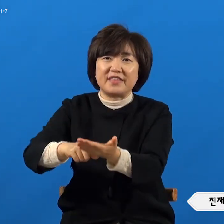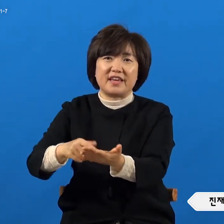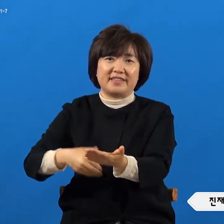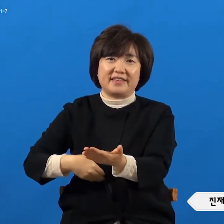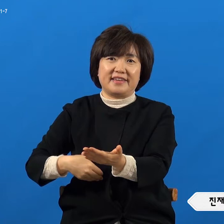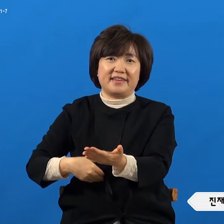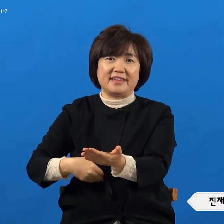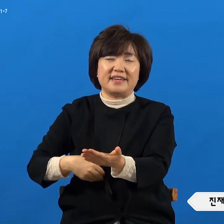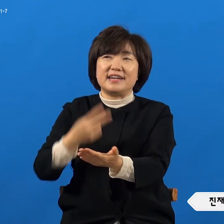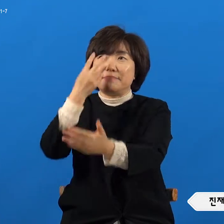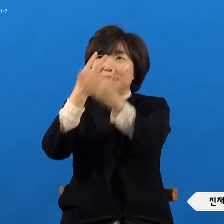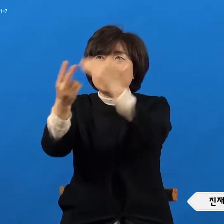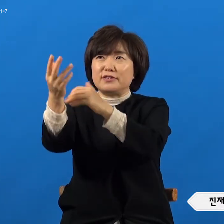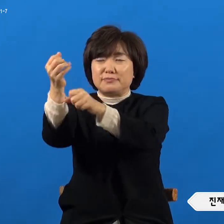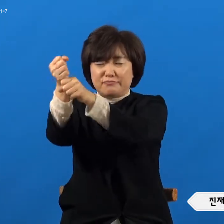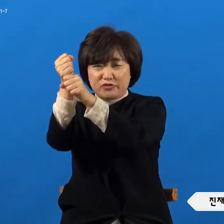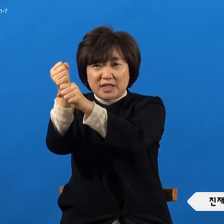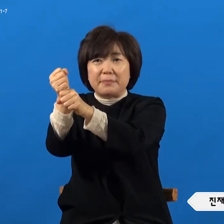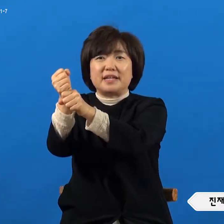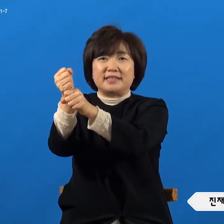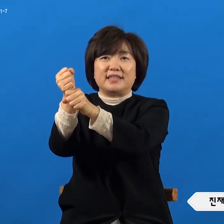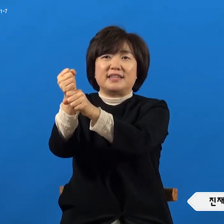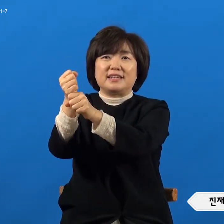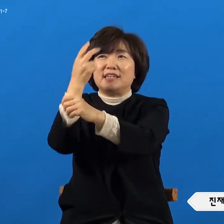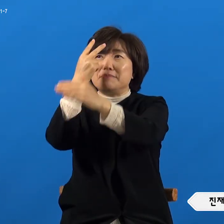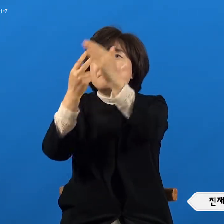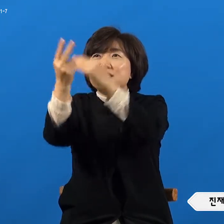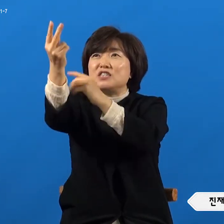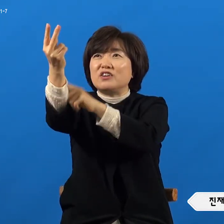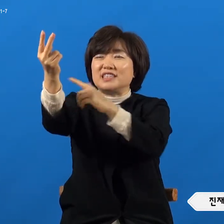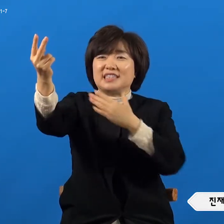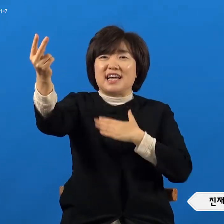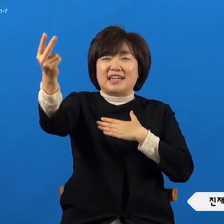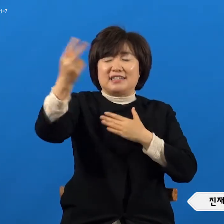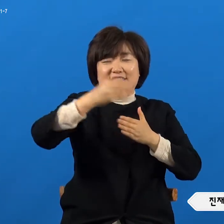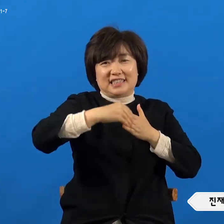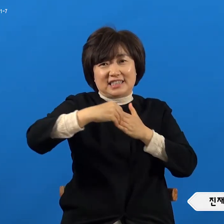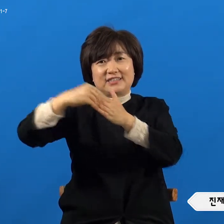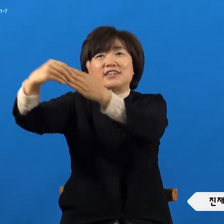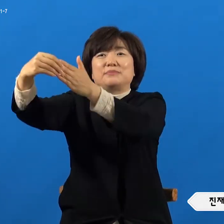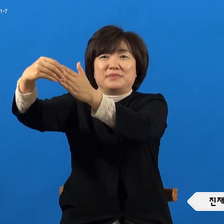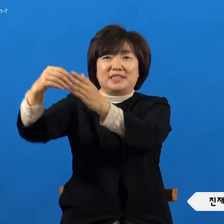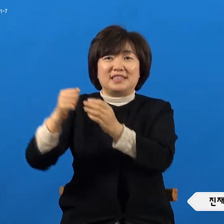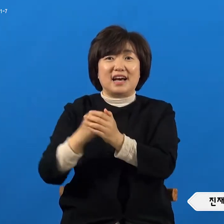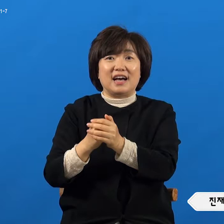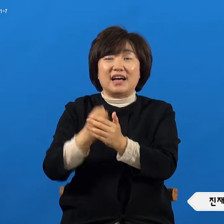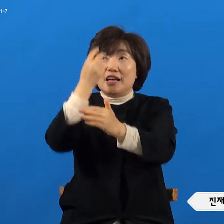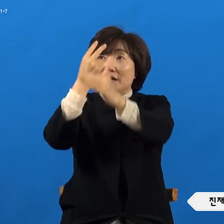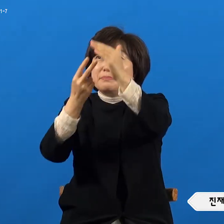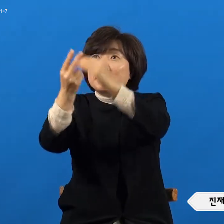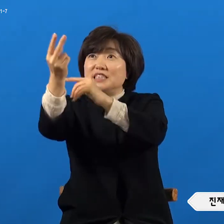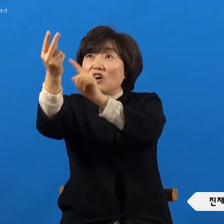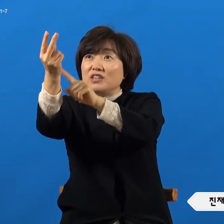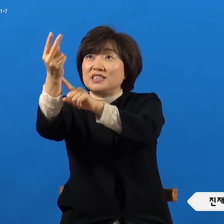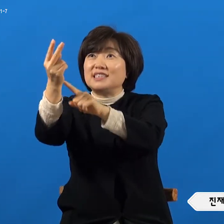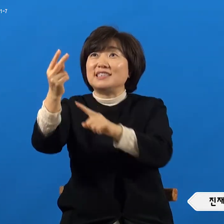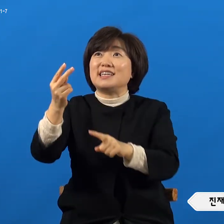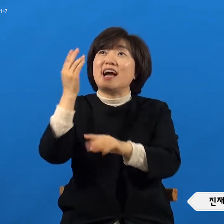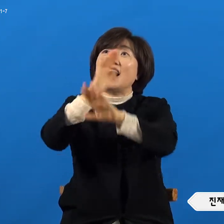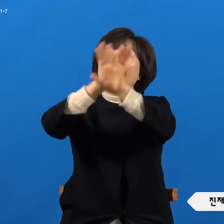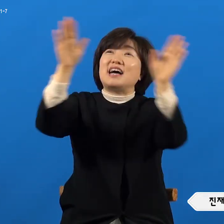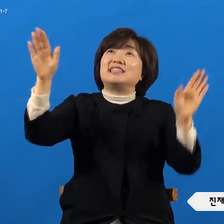비전을 붙잡아야 합니다. 그 비전이 우리를 움직입니다. 그 비전이 우리로 하여금 마치 하늘의